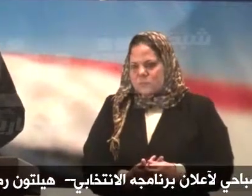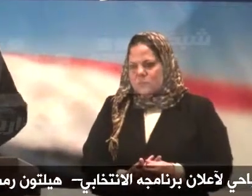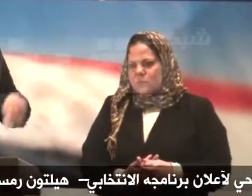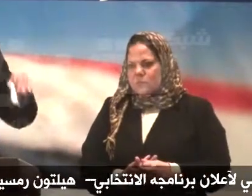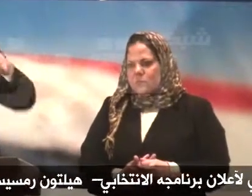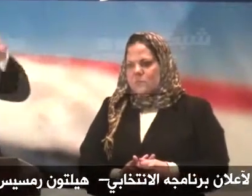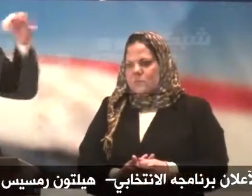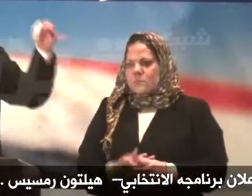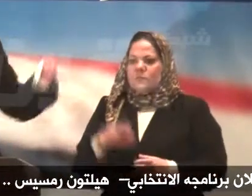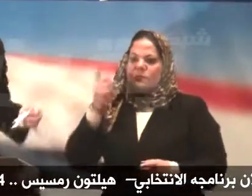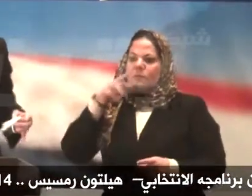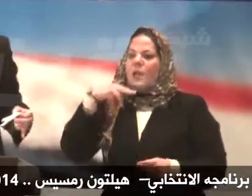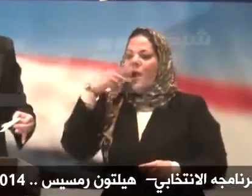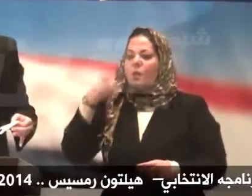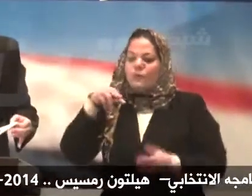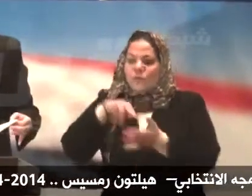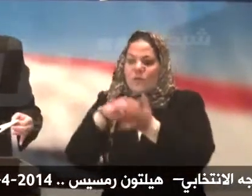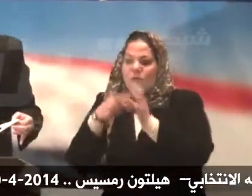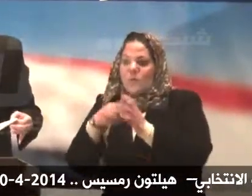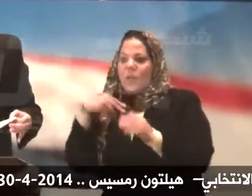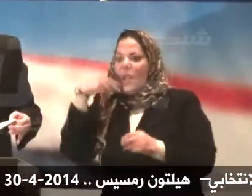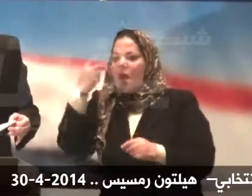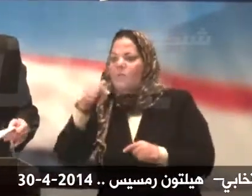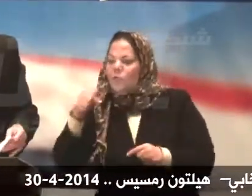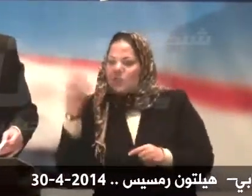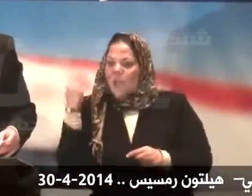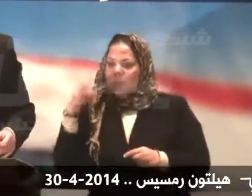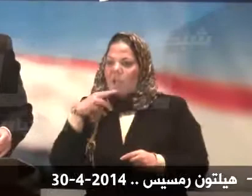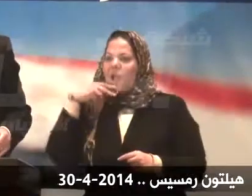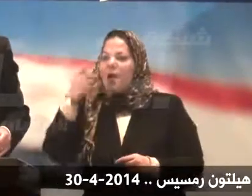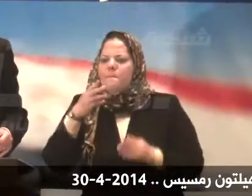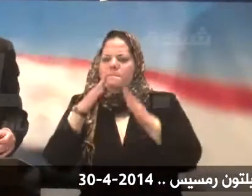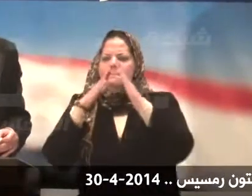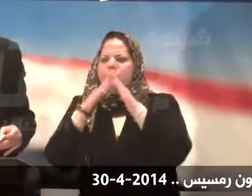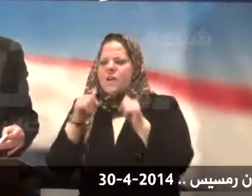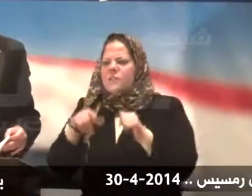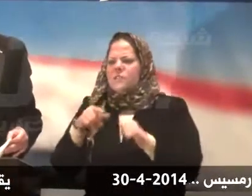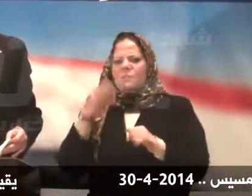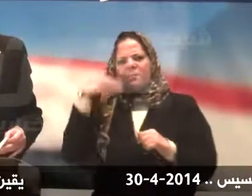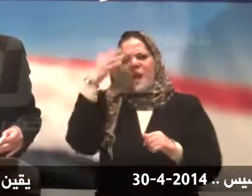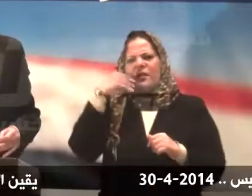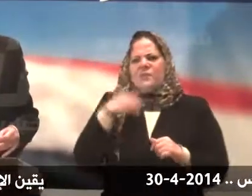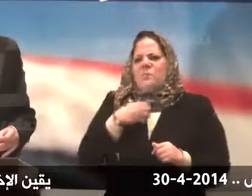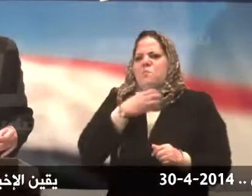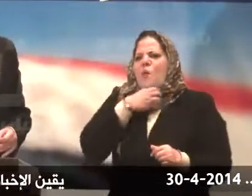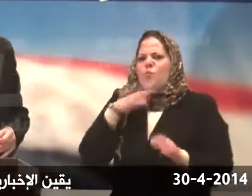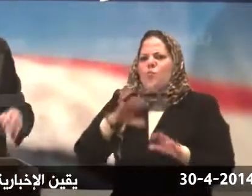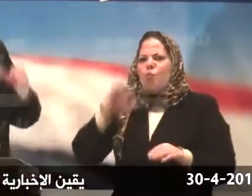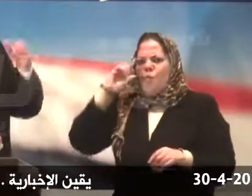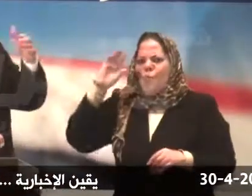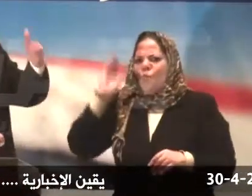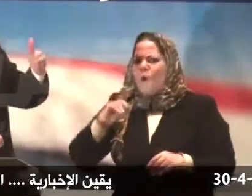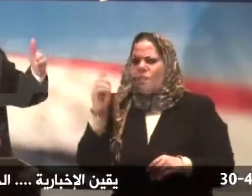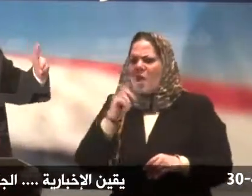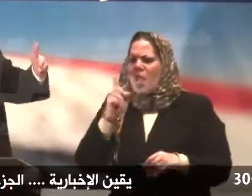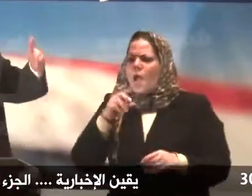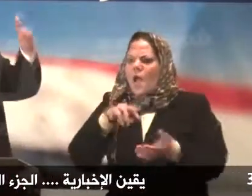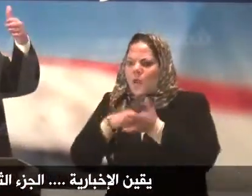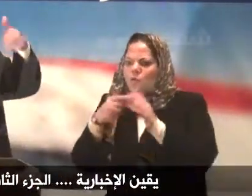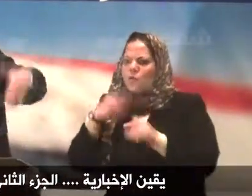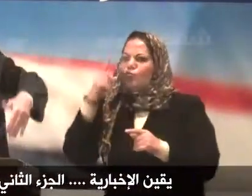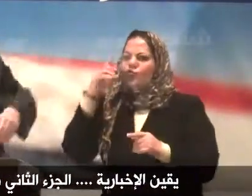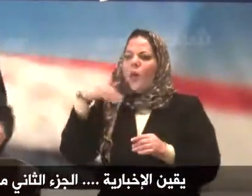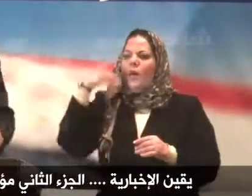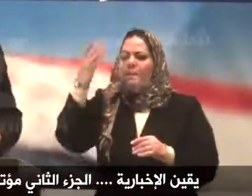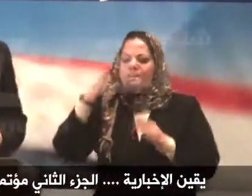اما جينا نتكلم عن هذه الصيغة ولقينا ان مصر ما تتكتفش في الخمسة ستة في